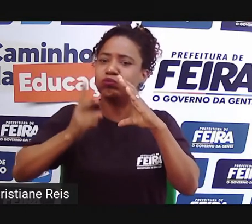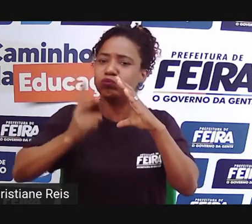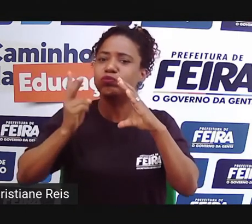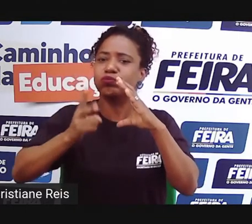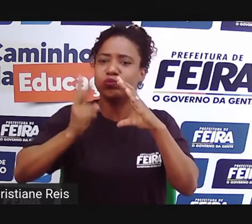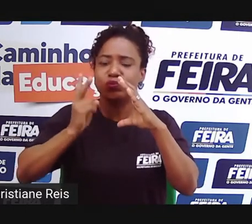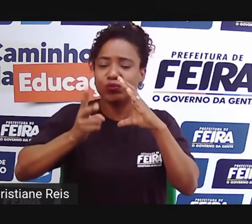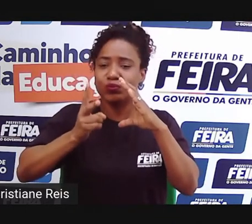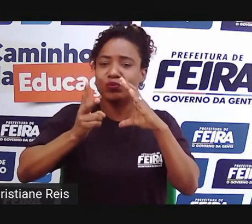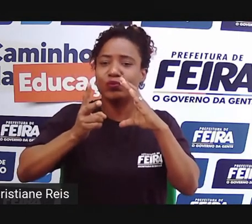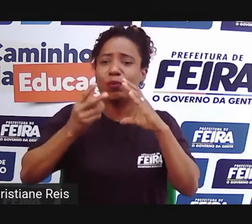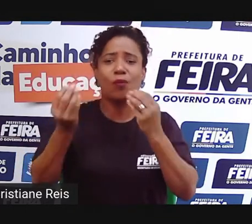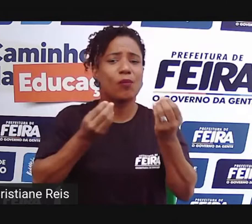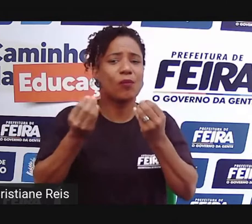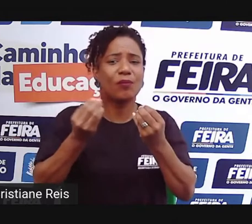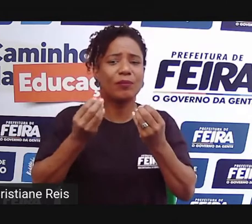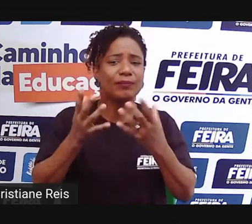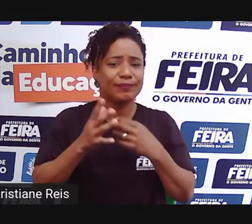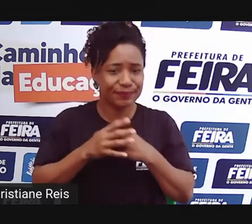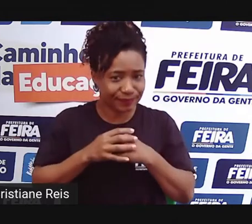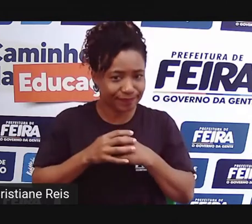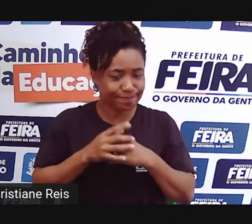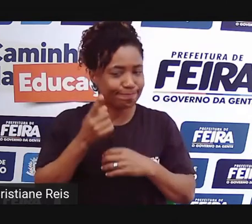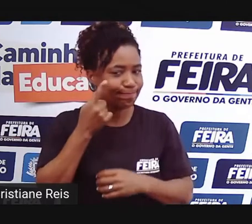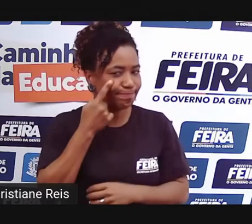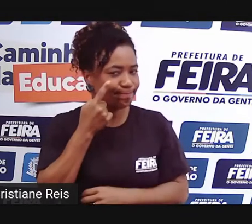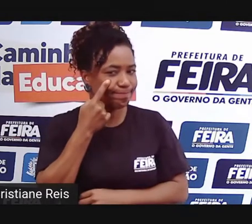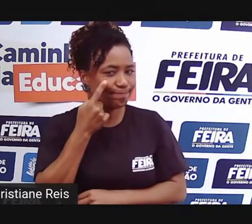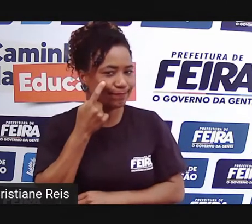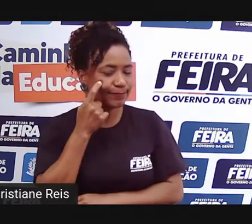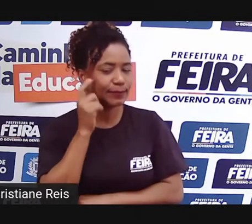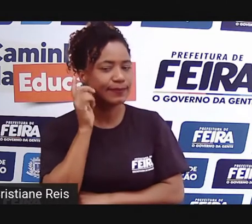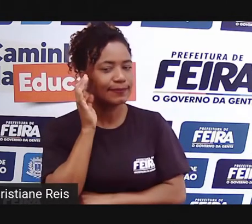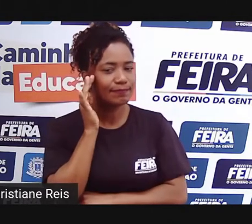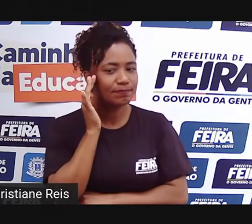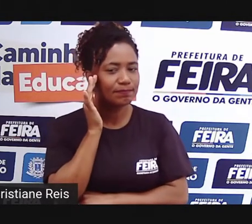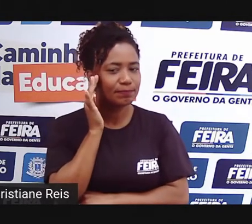não saia? Deixa eu pensar.